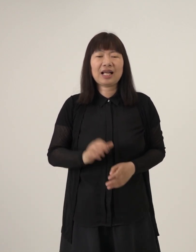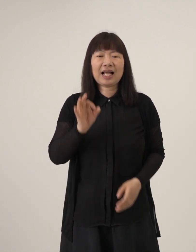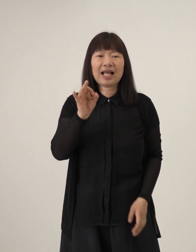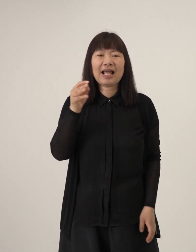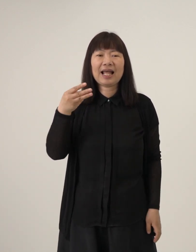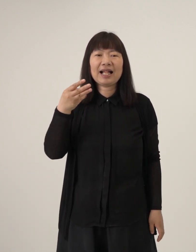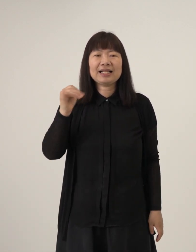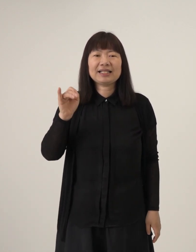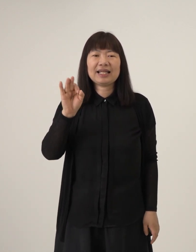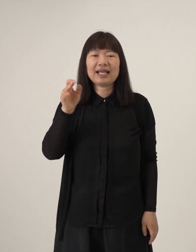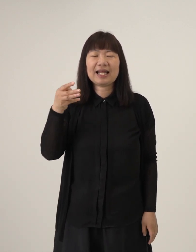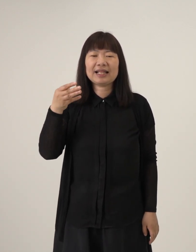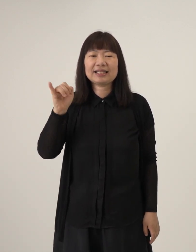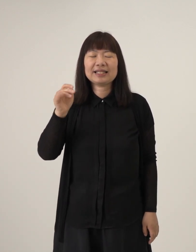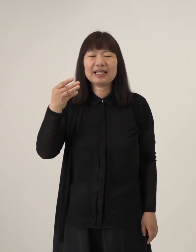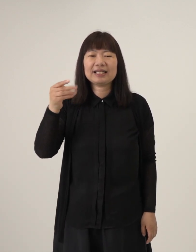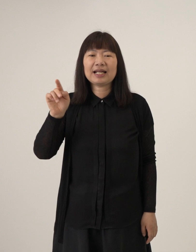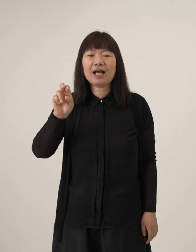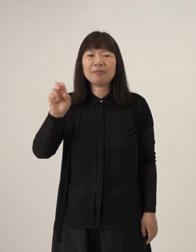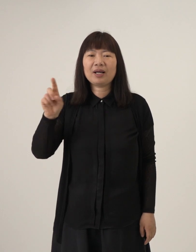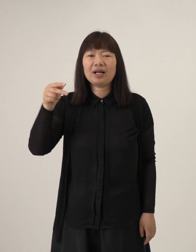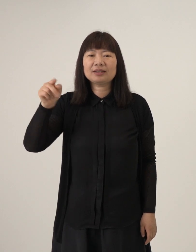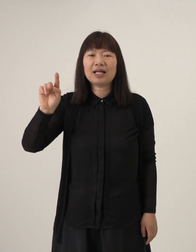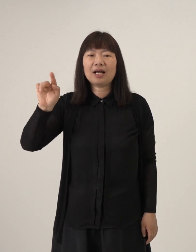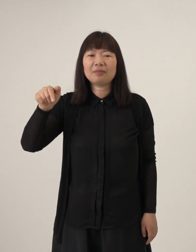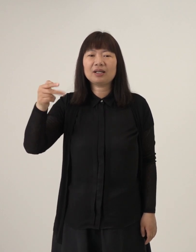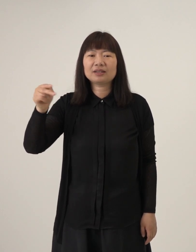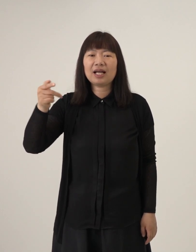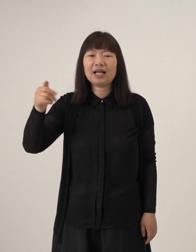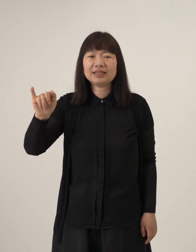엘리 엘리 라마 사박다니는 놀랍게도